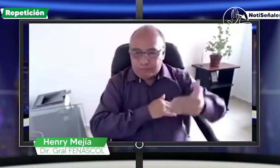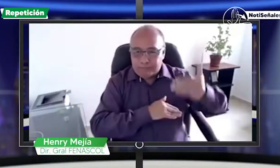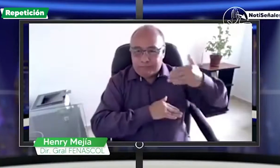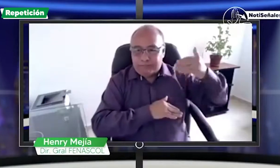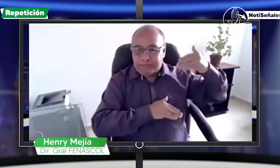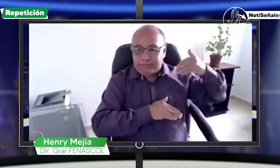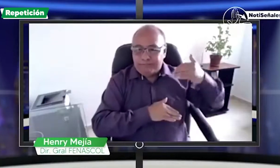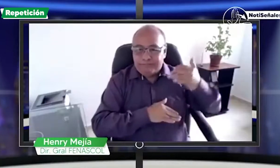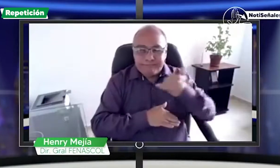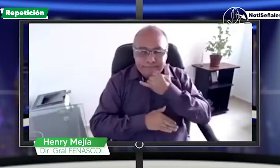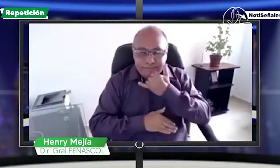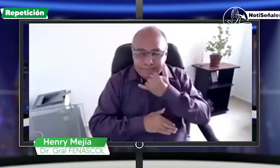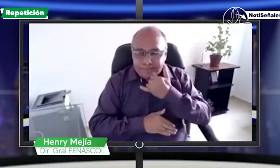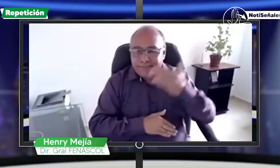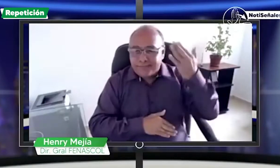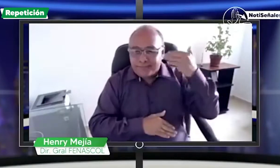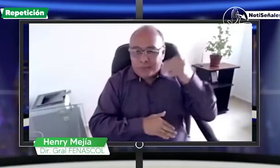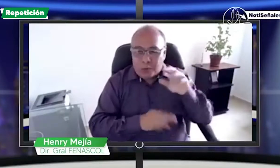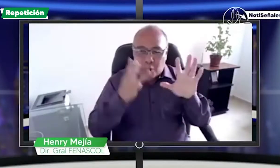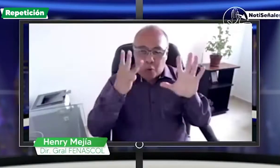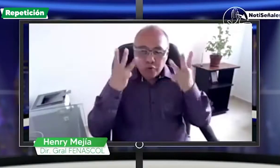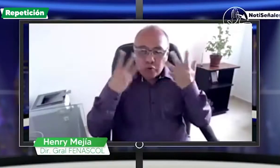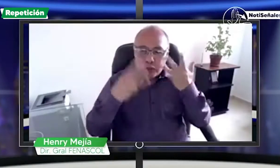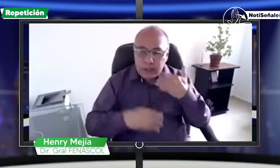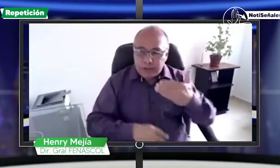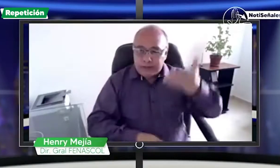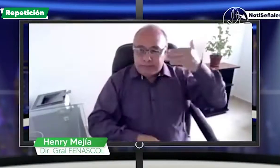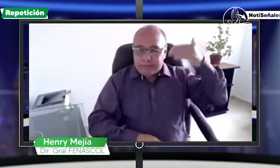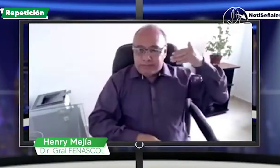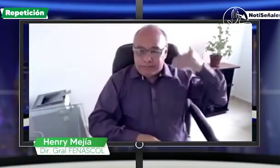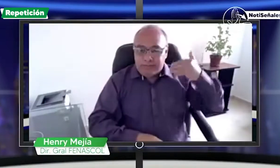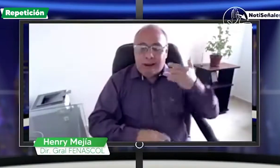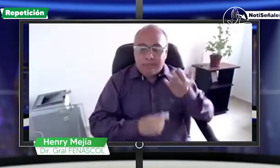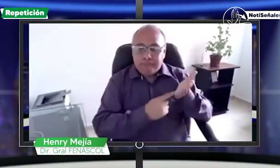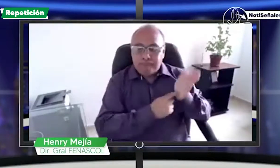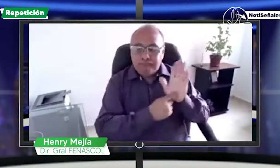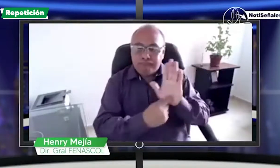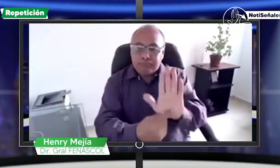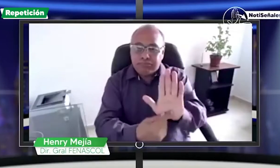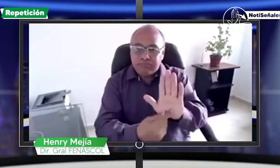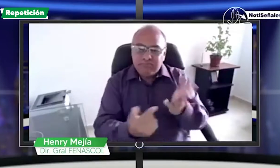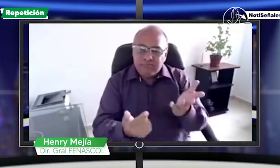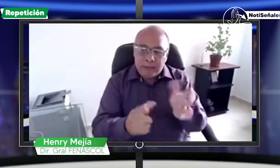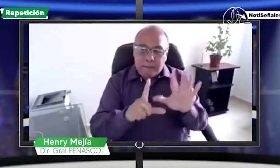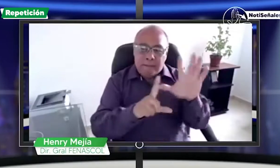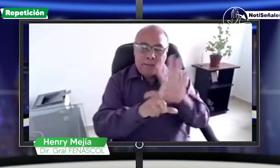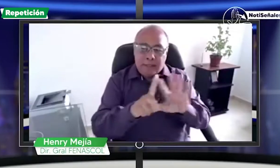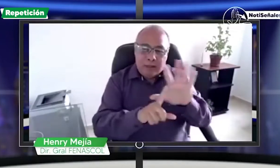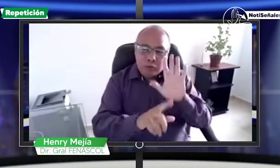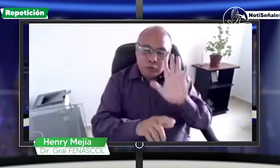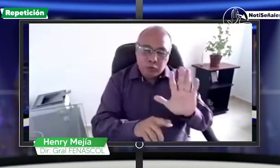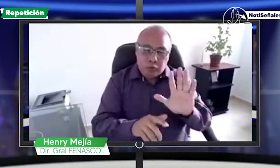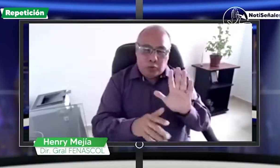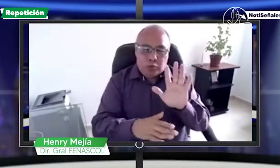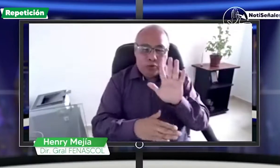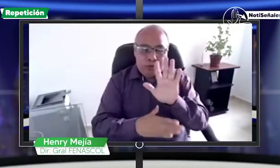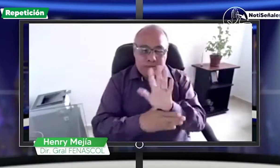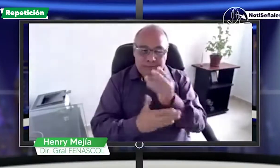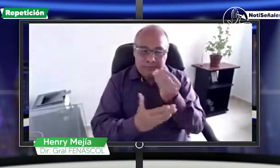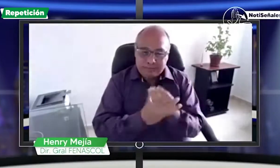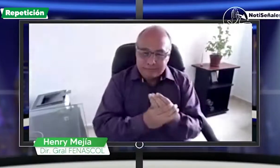este es un tema de suma importancia para todos nosotros y al que le queremos dar continuidad. Hace ocho días hablamos acerca de